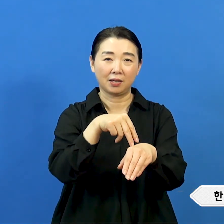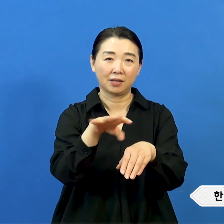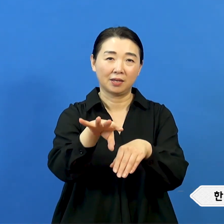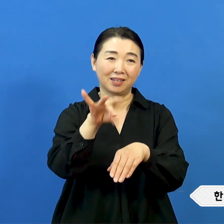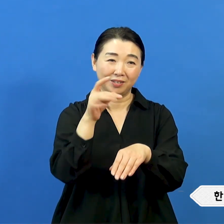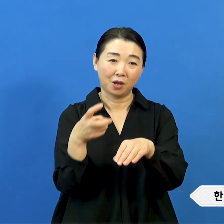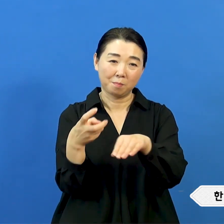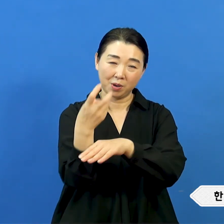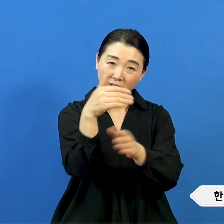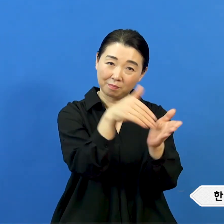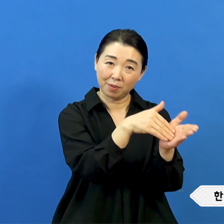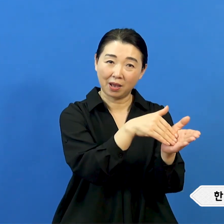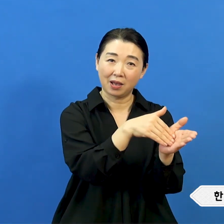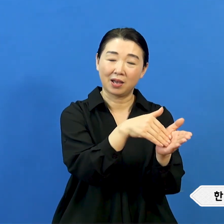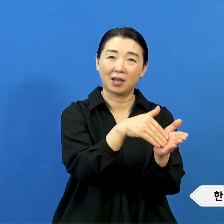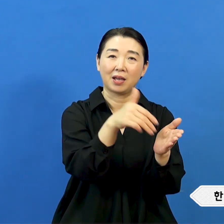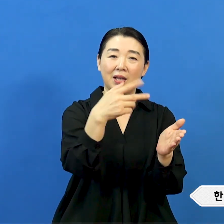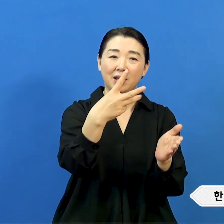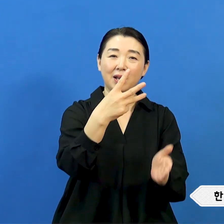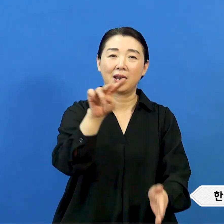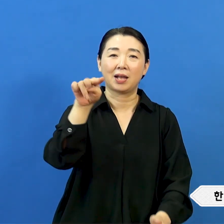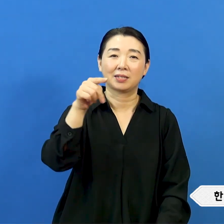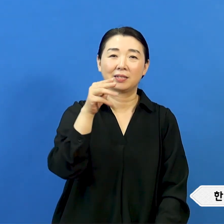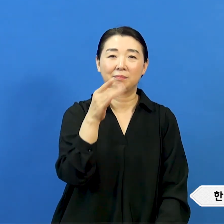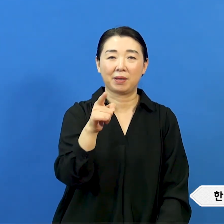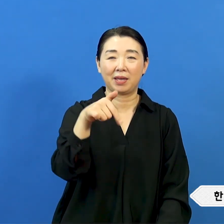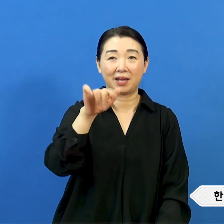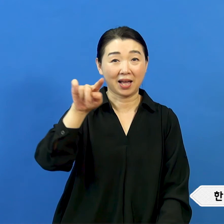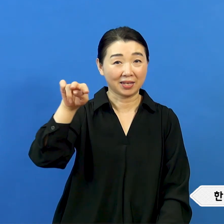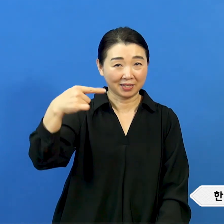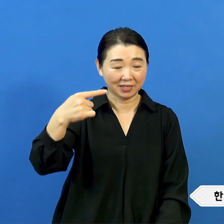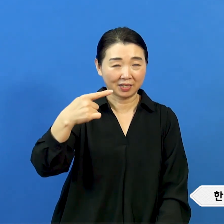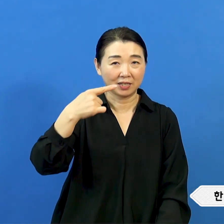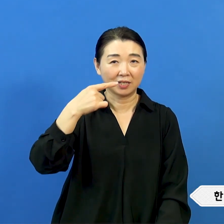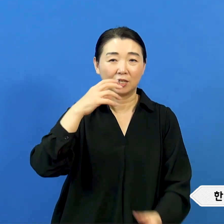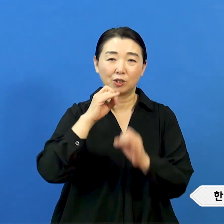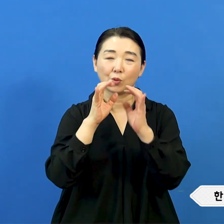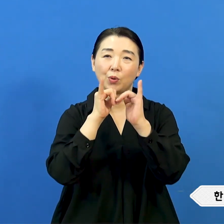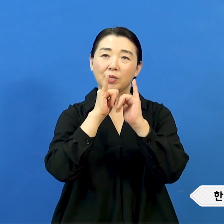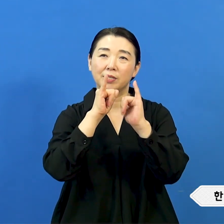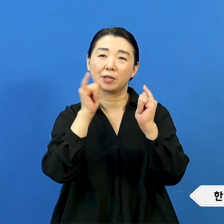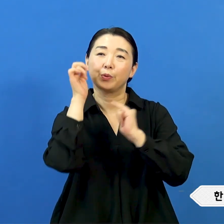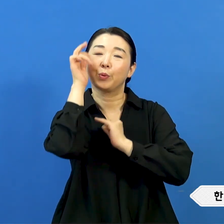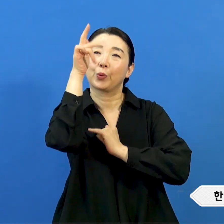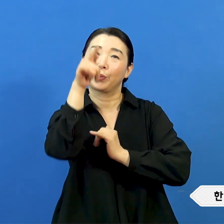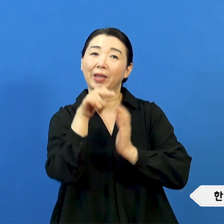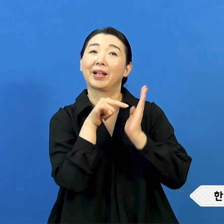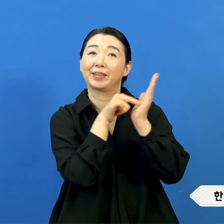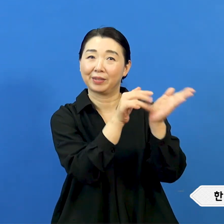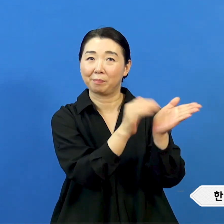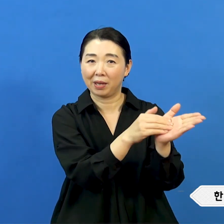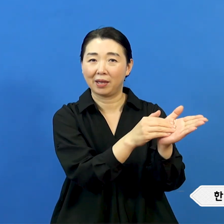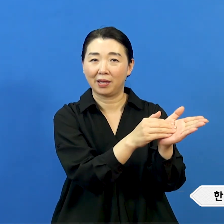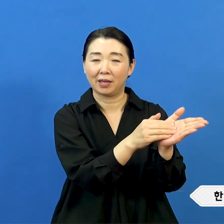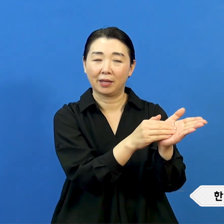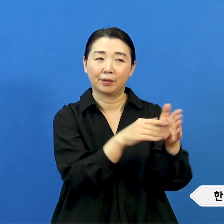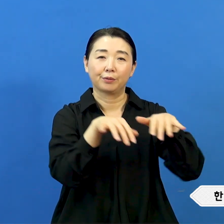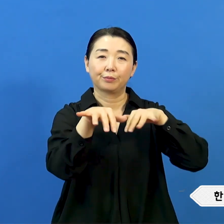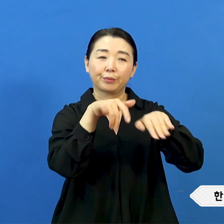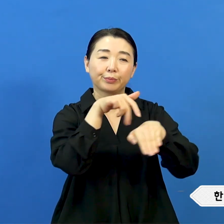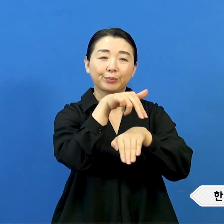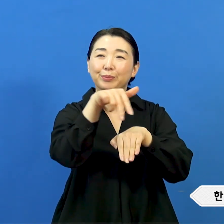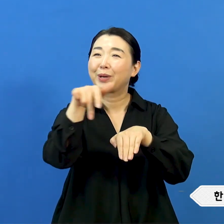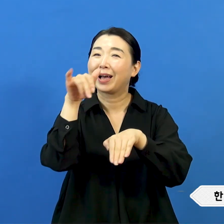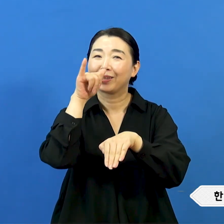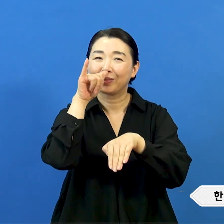기착한 곳이 바로 라스베가스였습니다. 선교사님이 호텔에 체크인을 해놓고 거리로 산책을